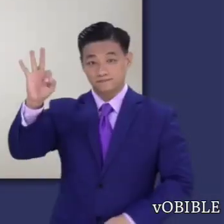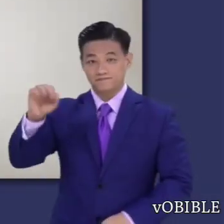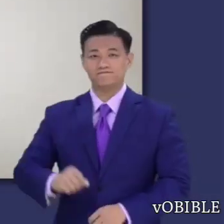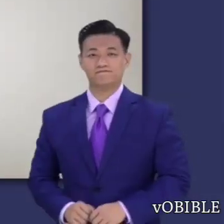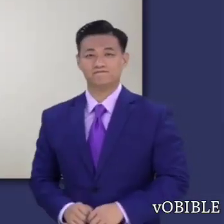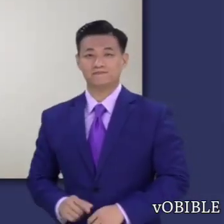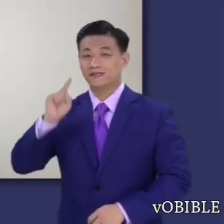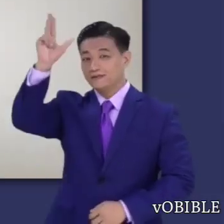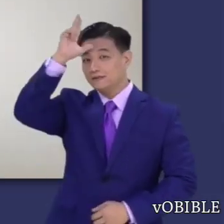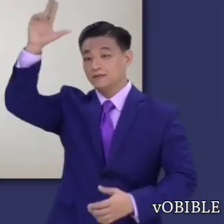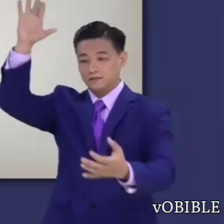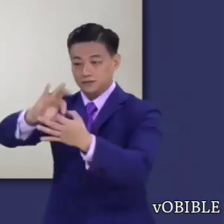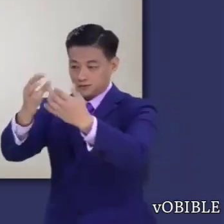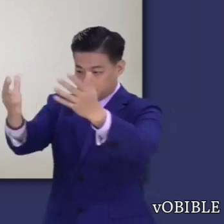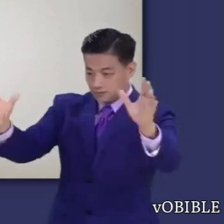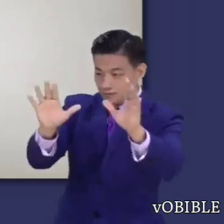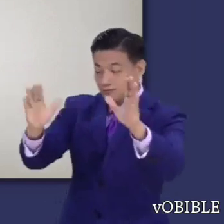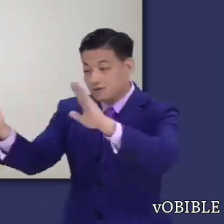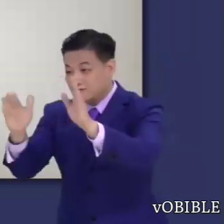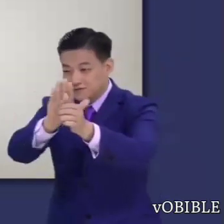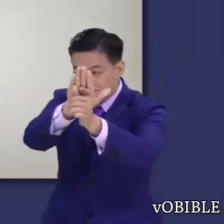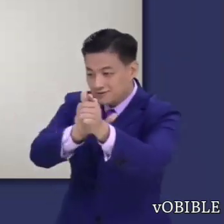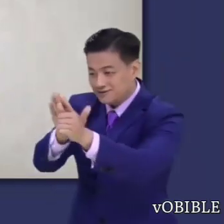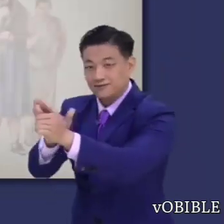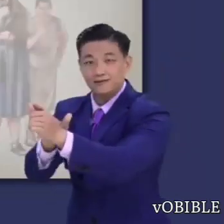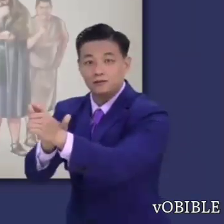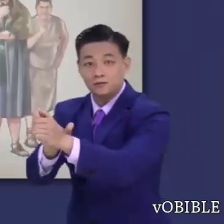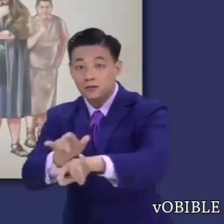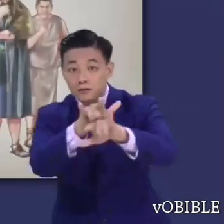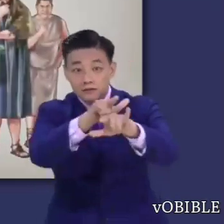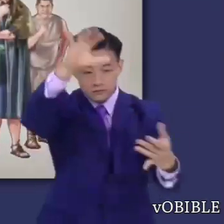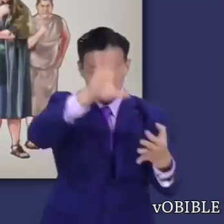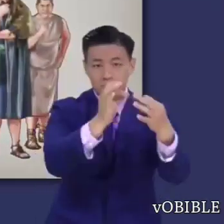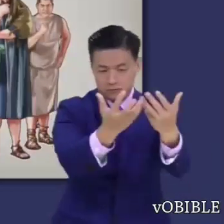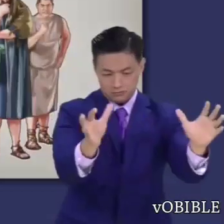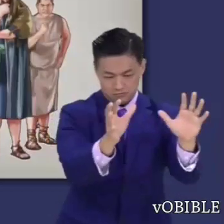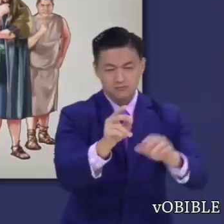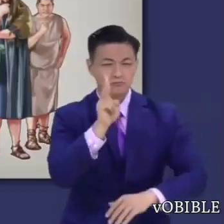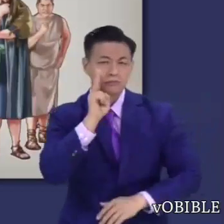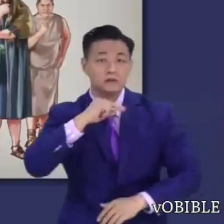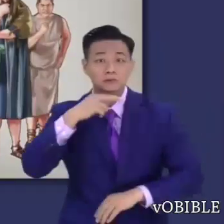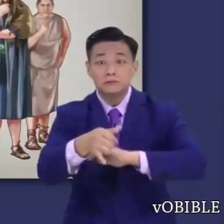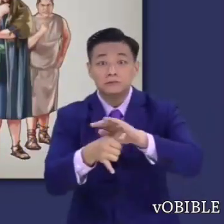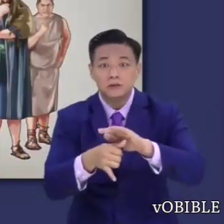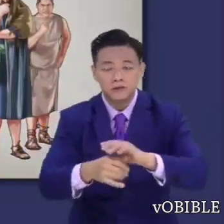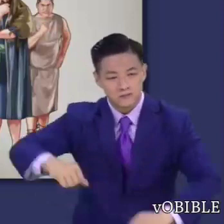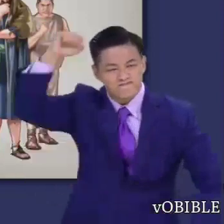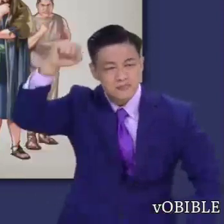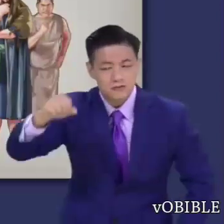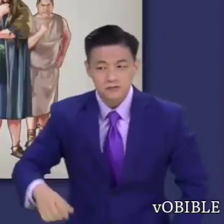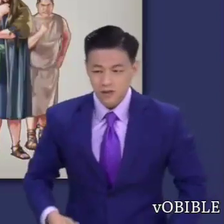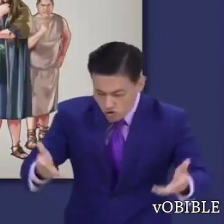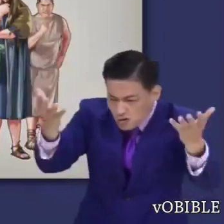了。第三章，约翰对比了上帝的儿女和魔鬼的儿女。上帝的儿